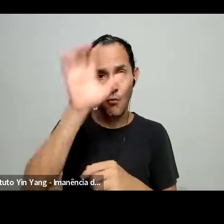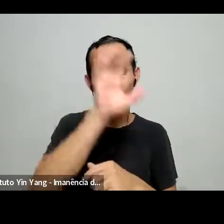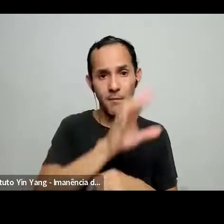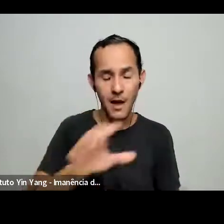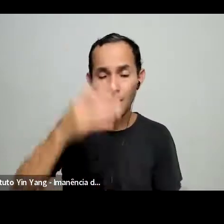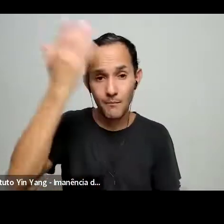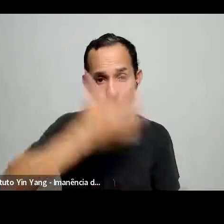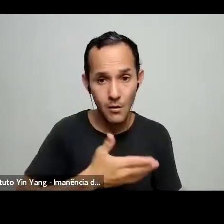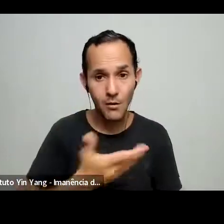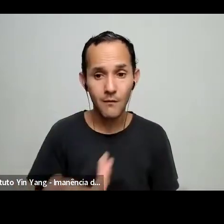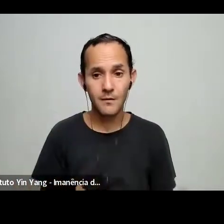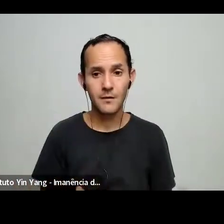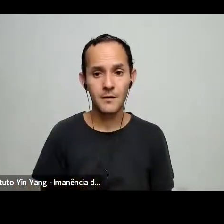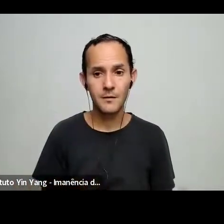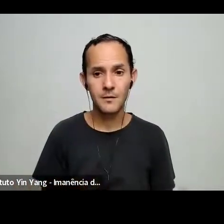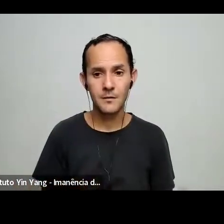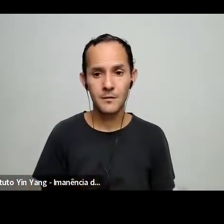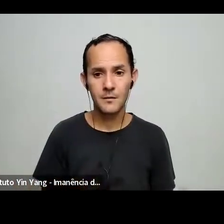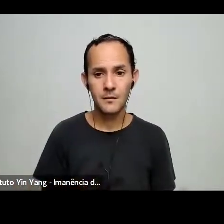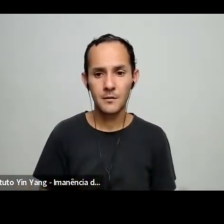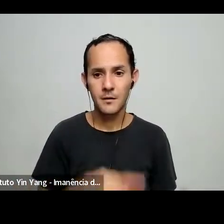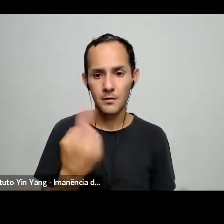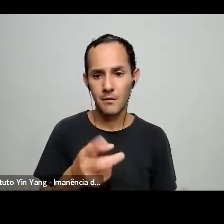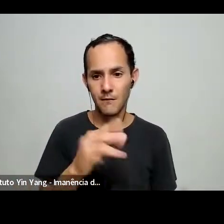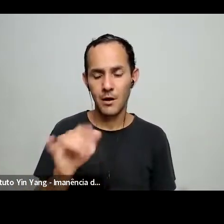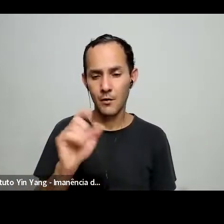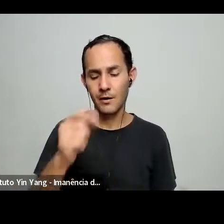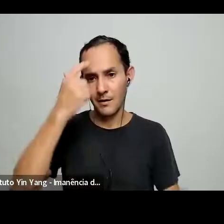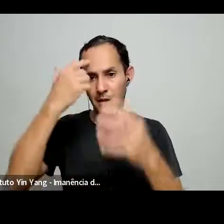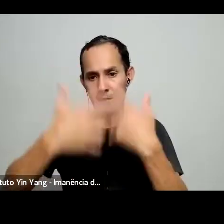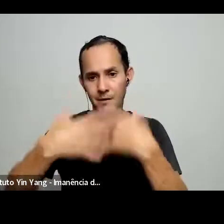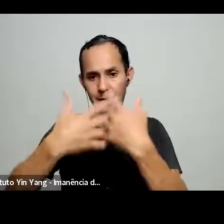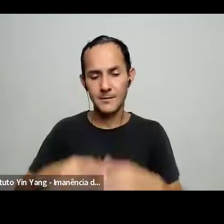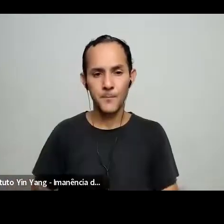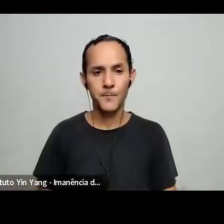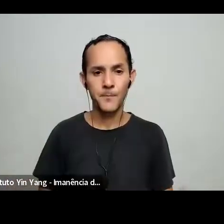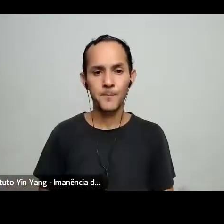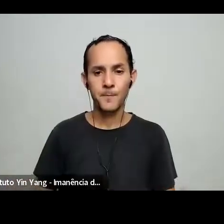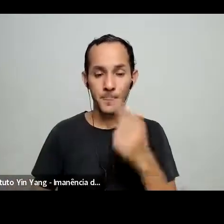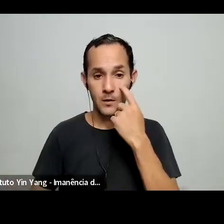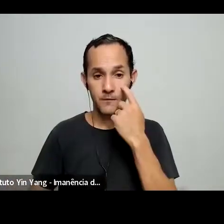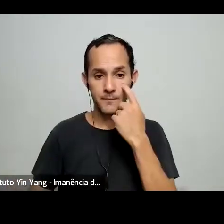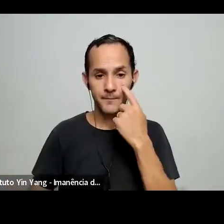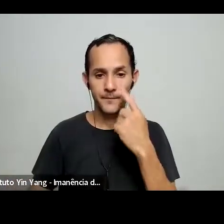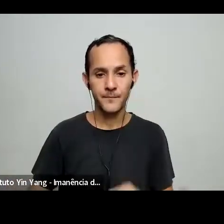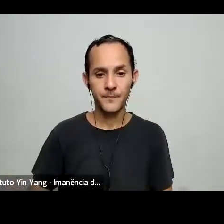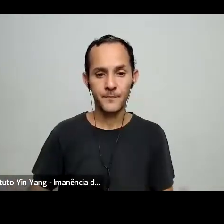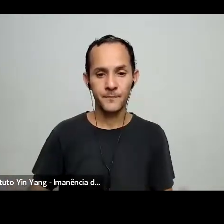enfim, e aí a gente caminhando aí para uma reflexão. Deixa eu abrir aqui a minha